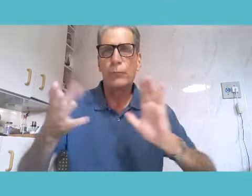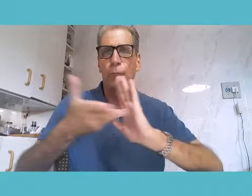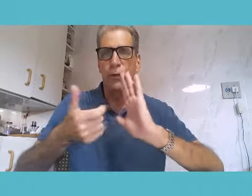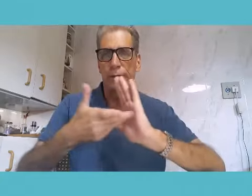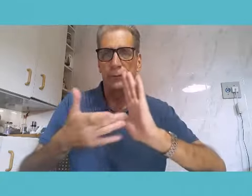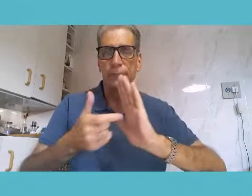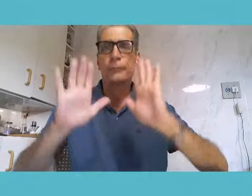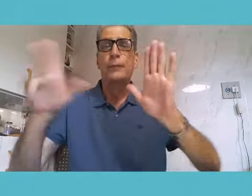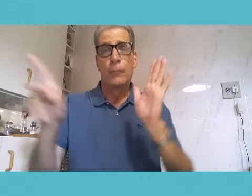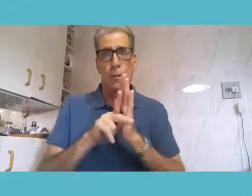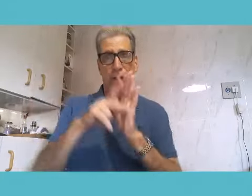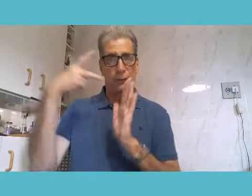Pois é, por dentro.